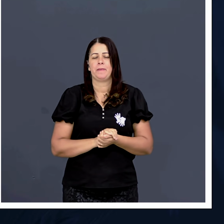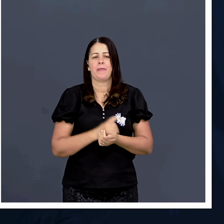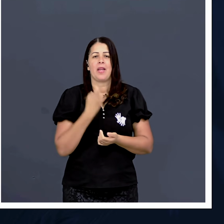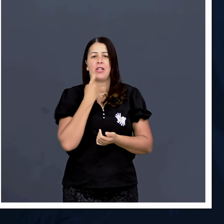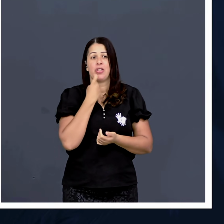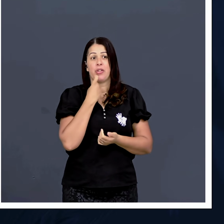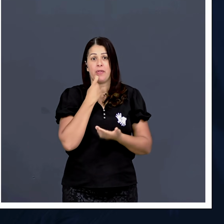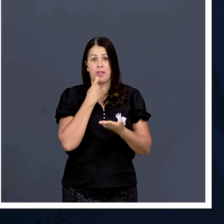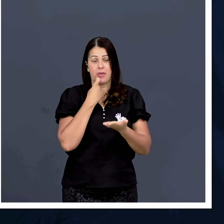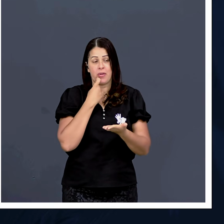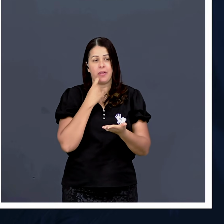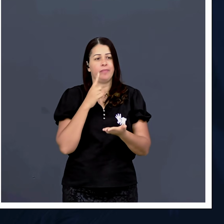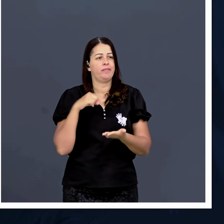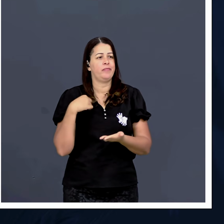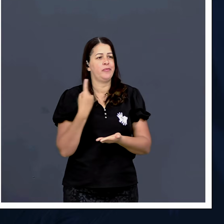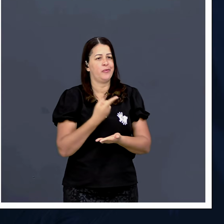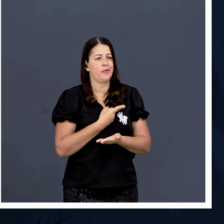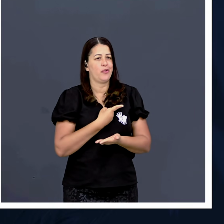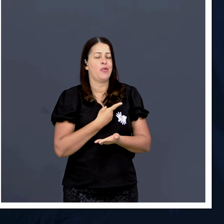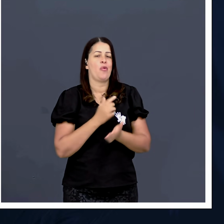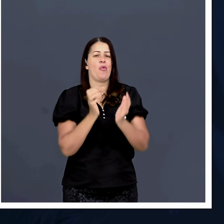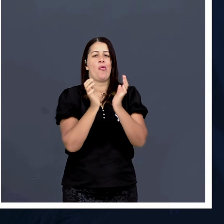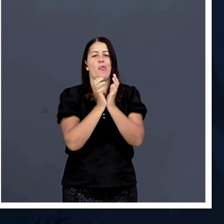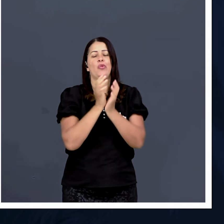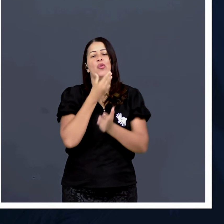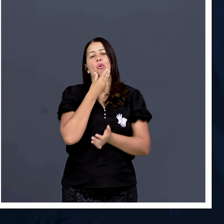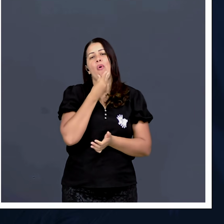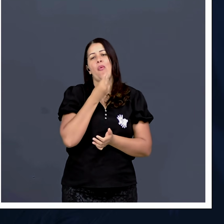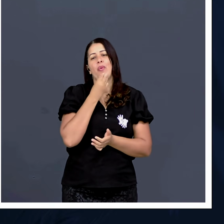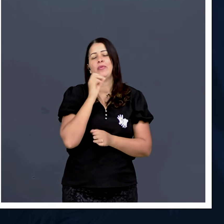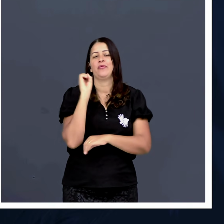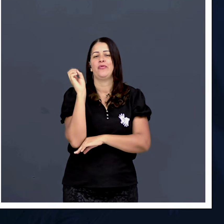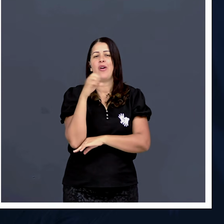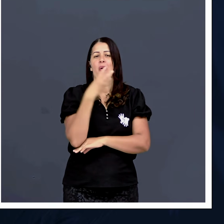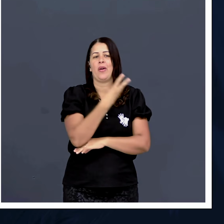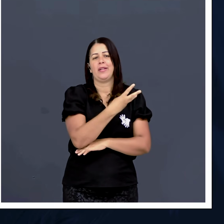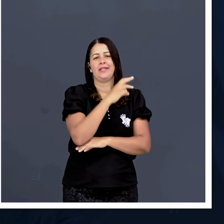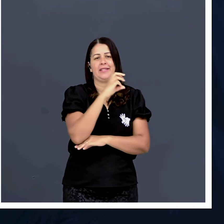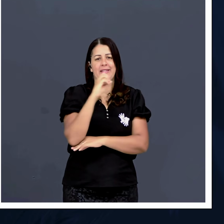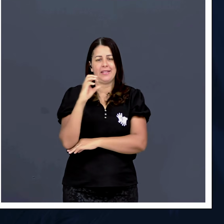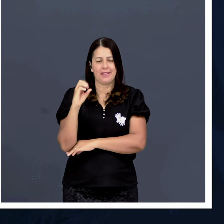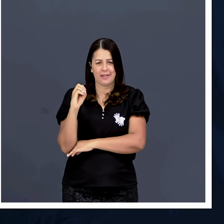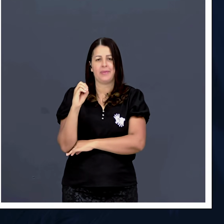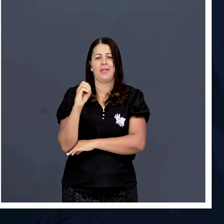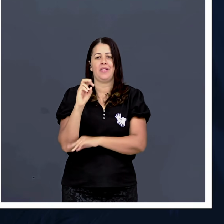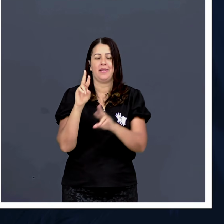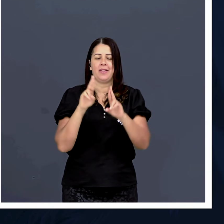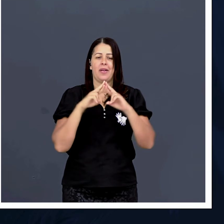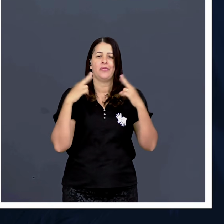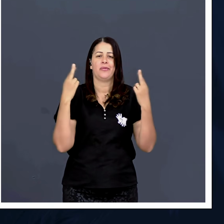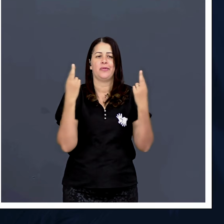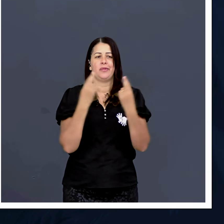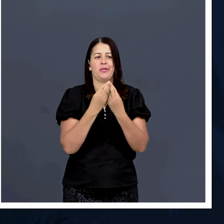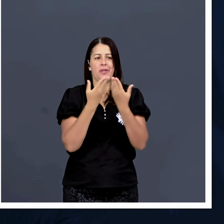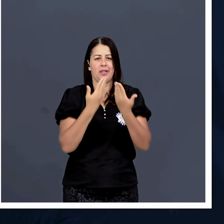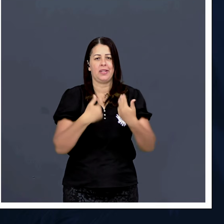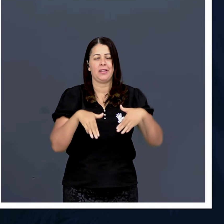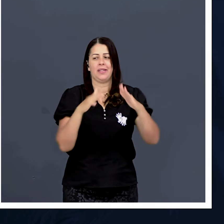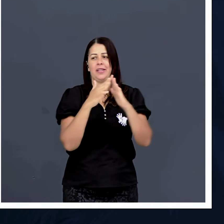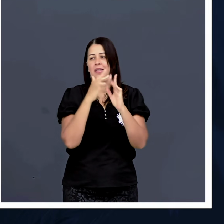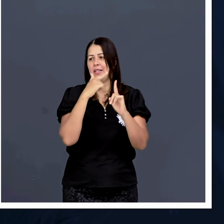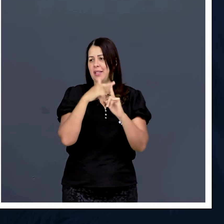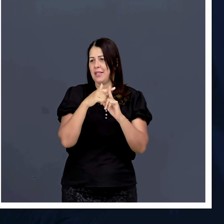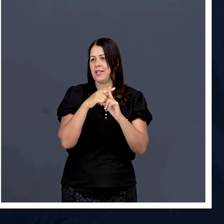Sexta-feira agora, o nosso grupo de homens da comunidade Farol, o Farol 300, estará se reunindo aqui na igreja. E todas